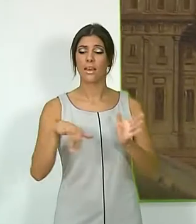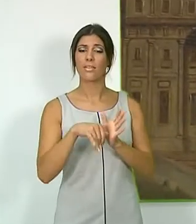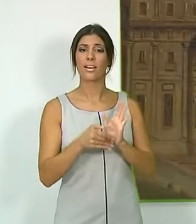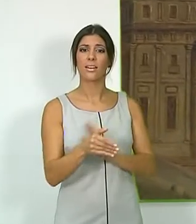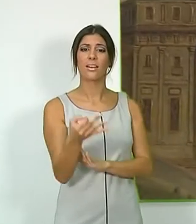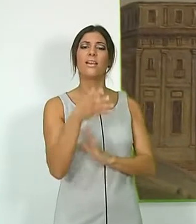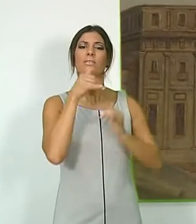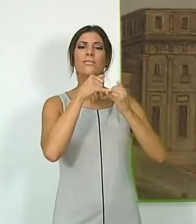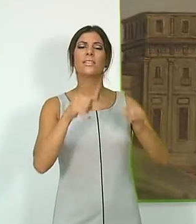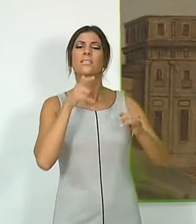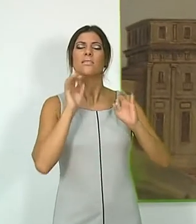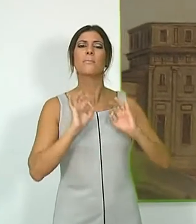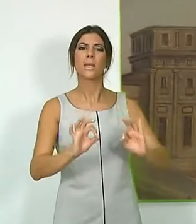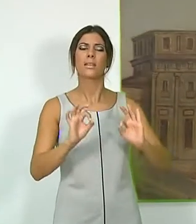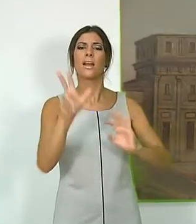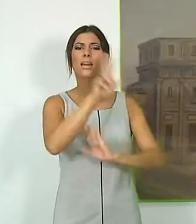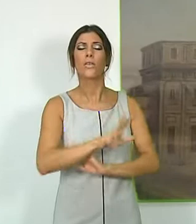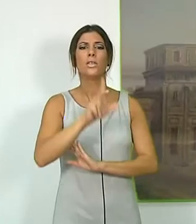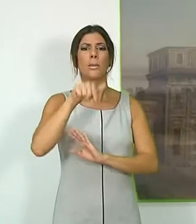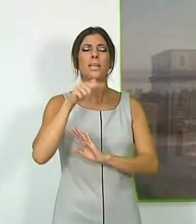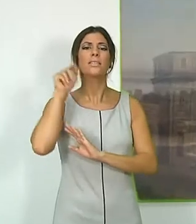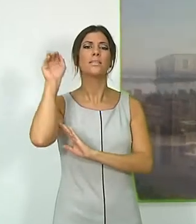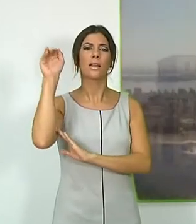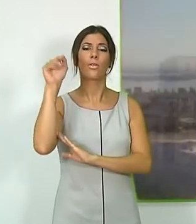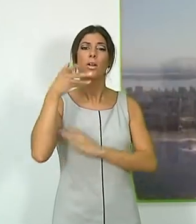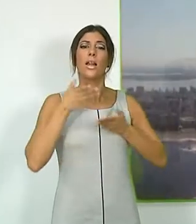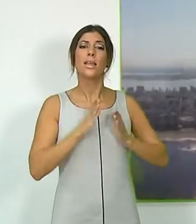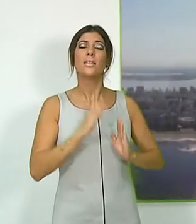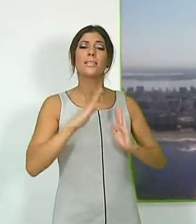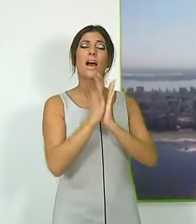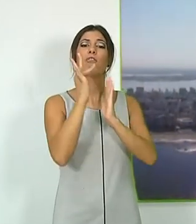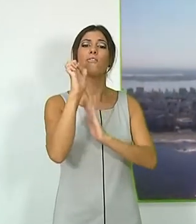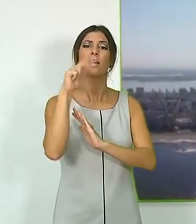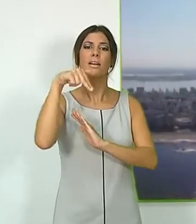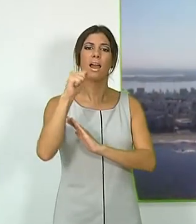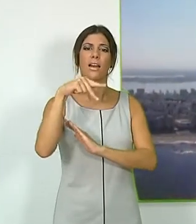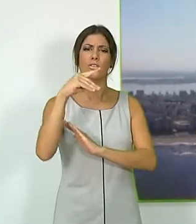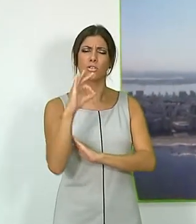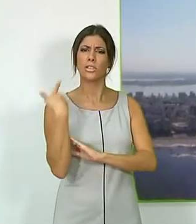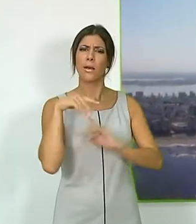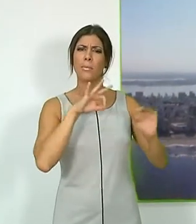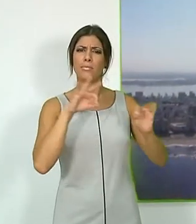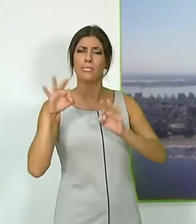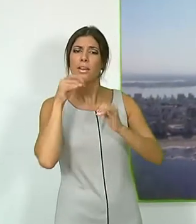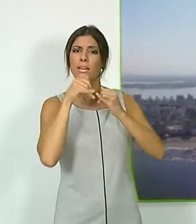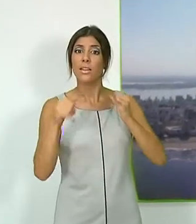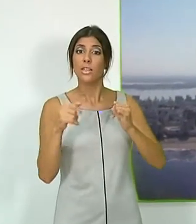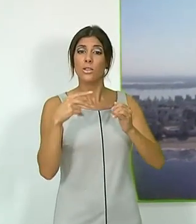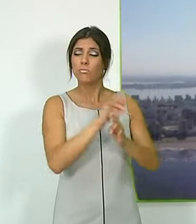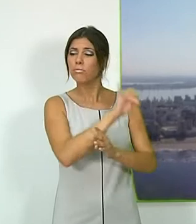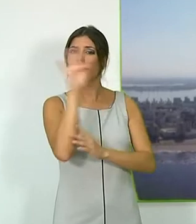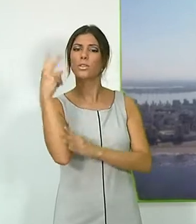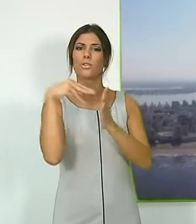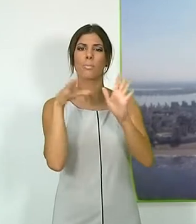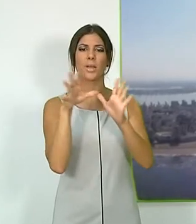A escasos días de la conmemoración de la gran efeméride nacional e internacional que la isla de San Fernando lleva varios años preparando y celebrando todo